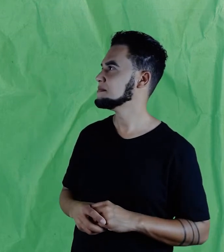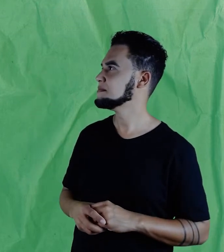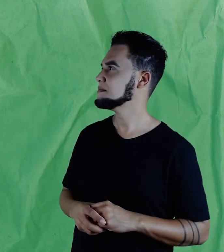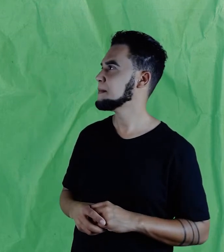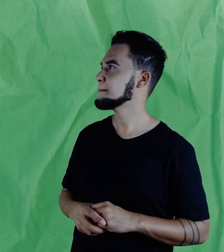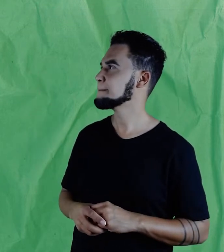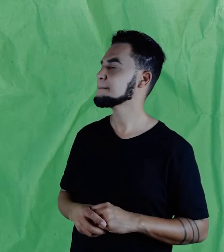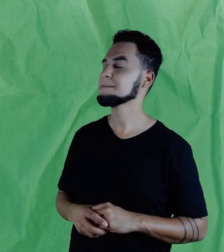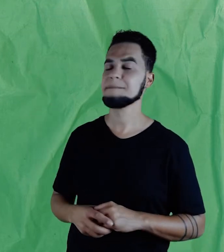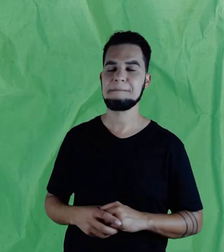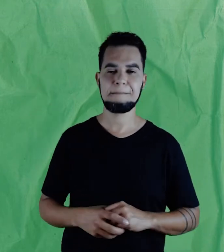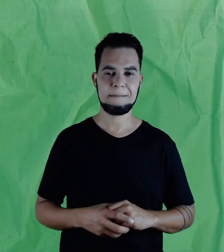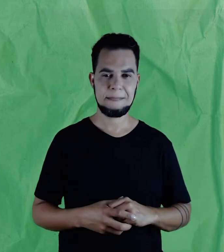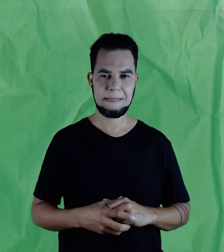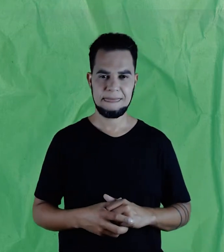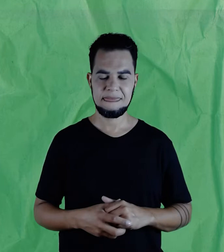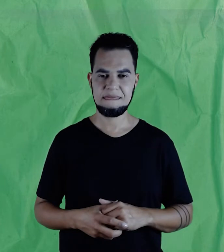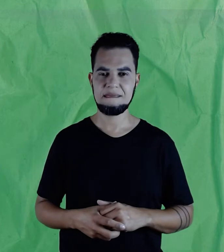Aqui,